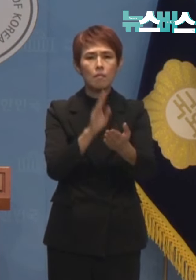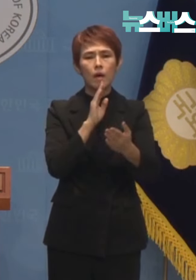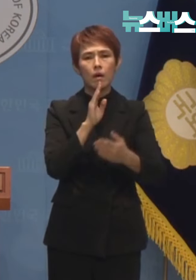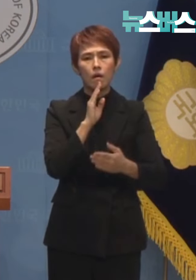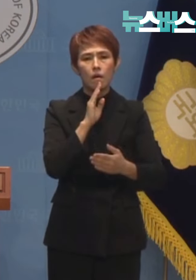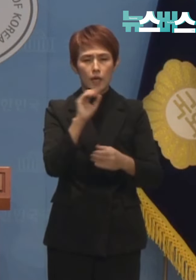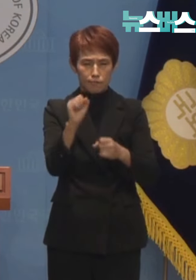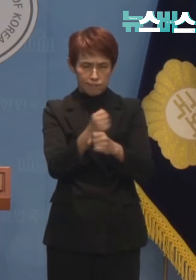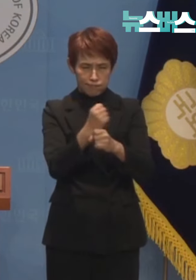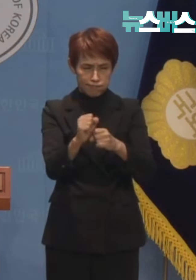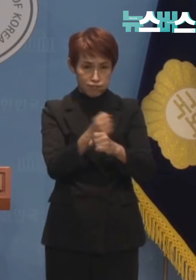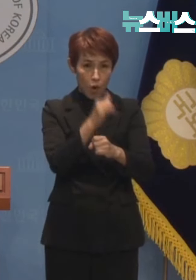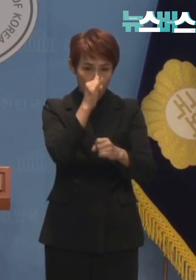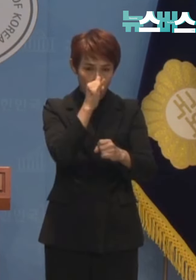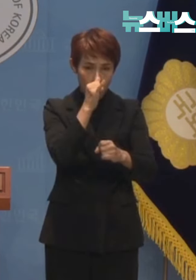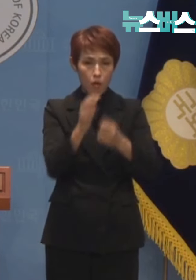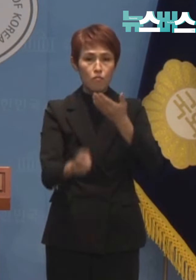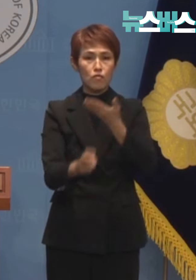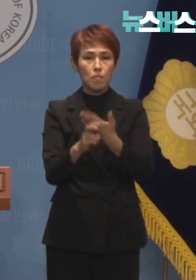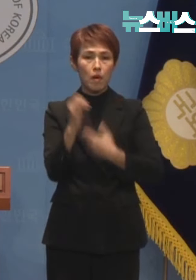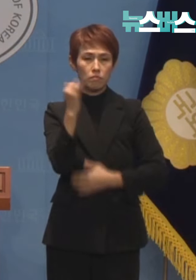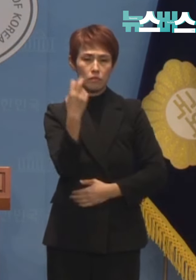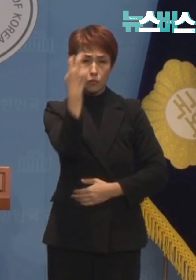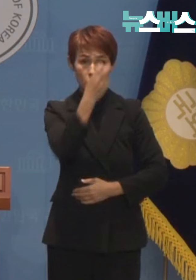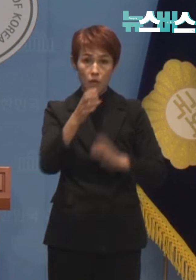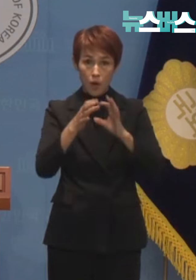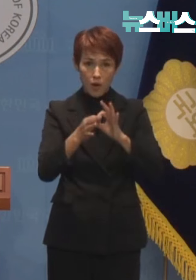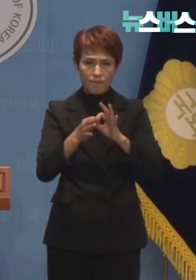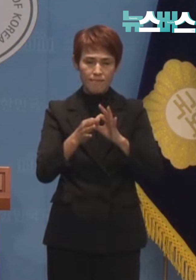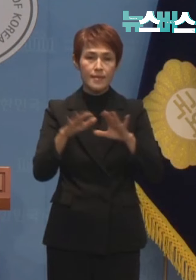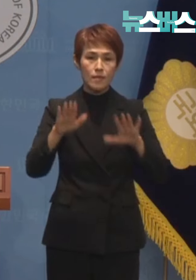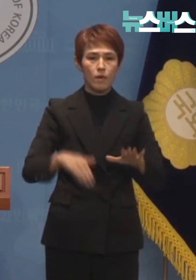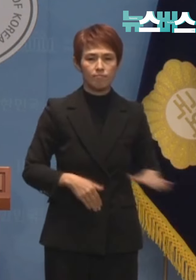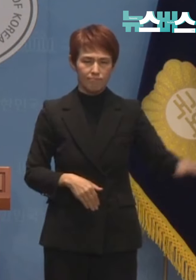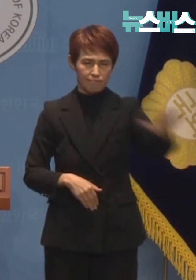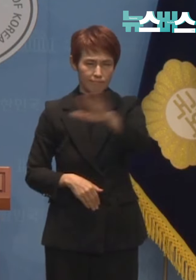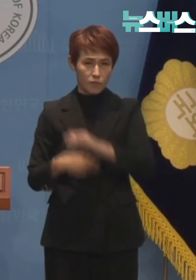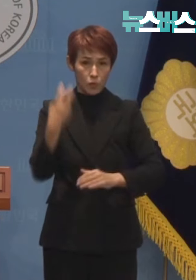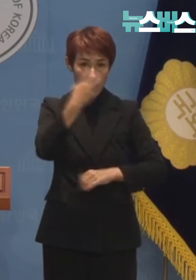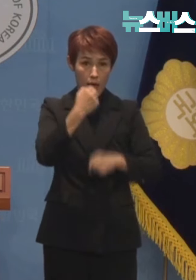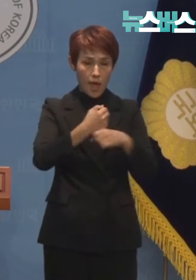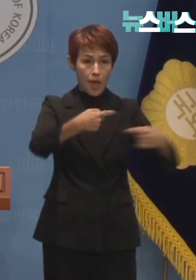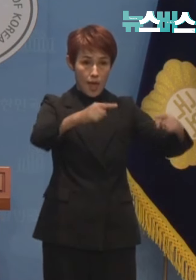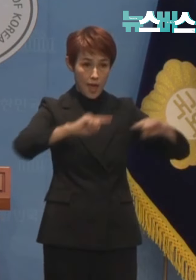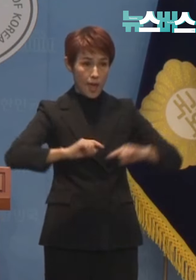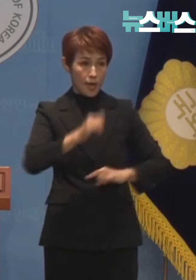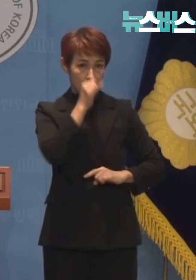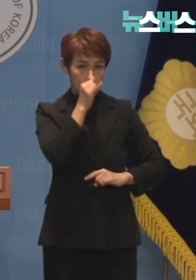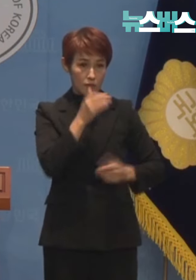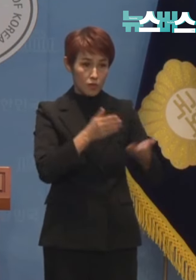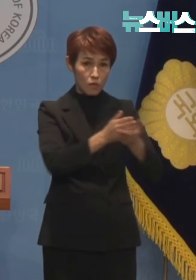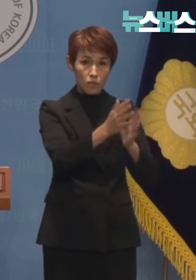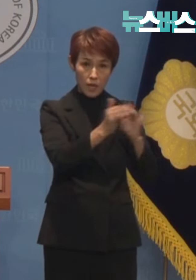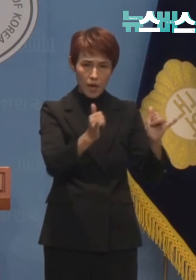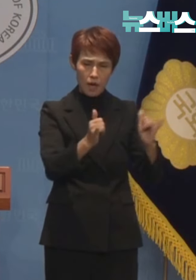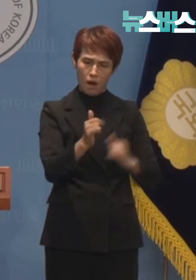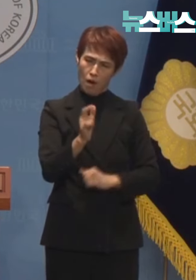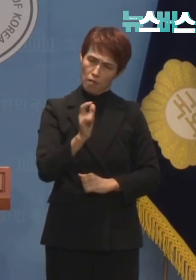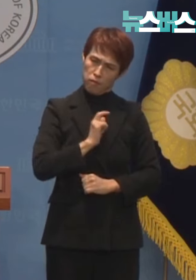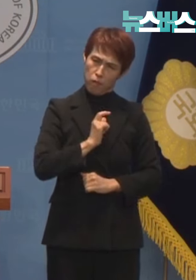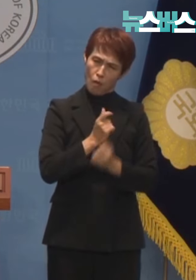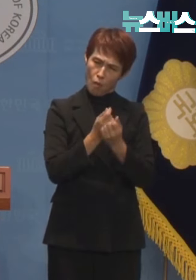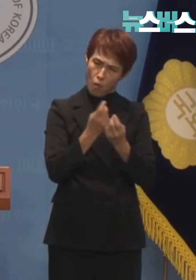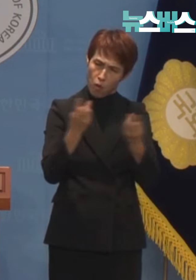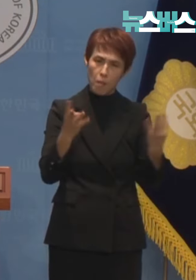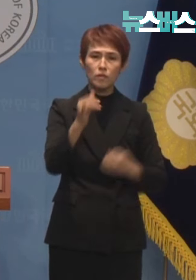활용한 불법 여론조사 의혹에 대해 이번 전수조사에 함께한 여론조사 전문가는 수상한 부분이 한두 가지가